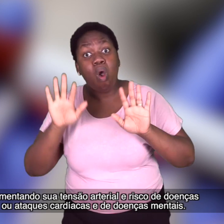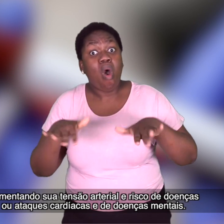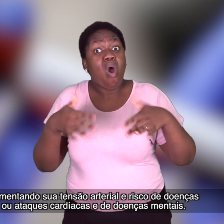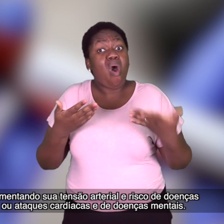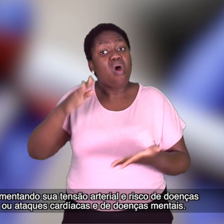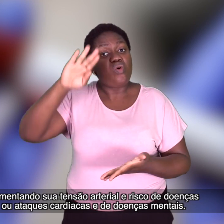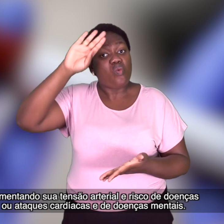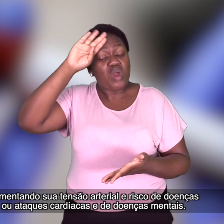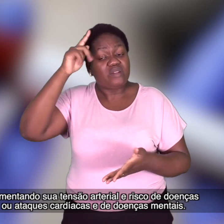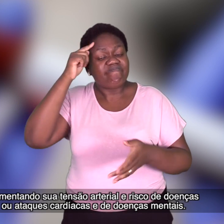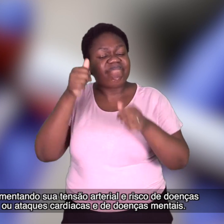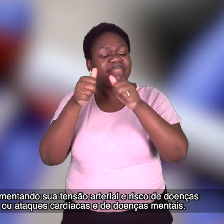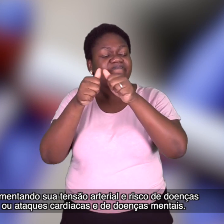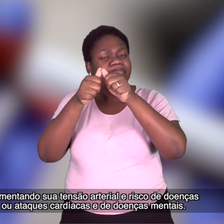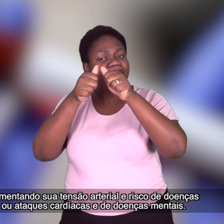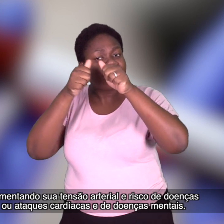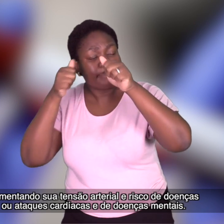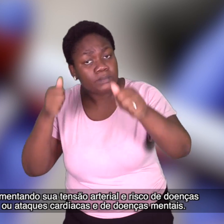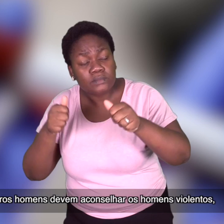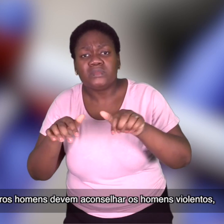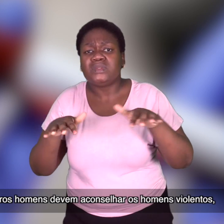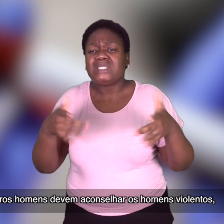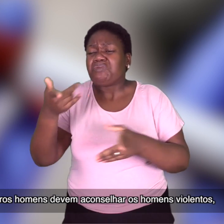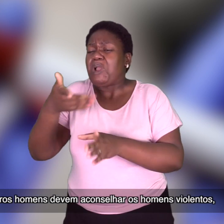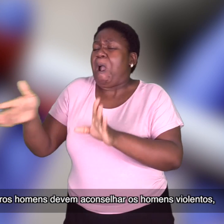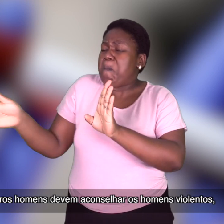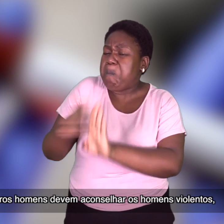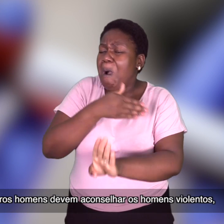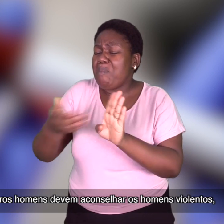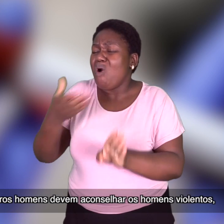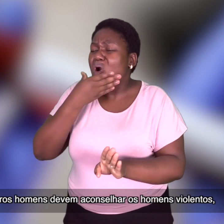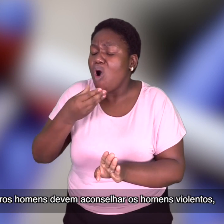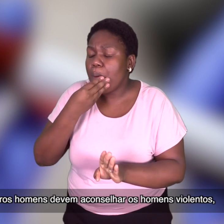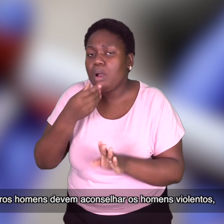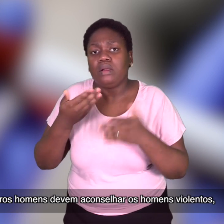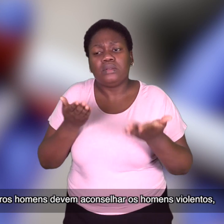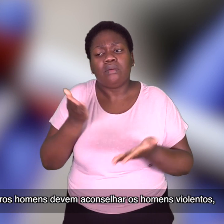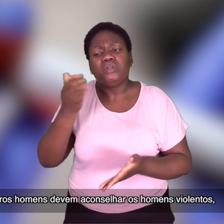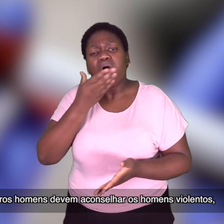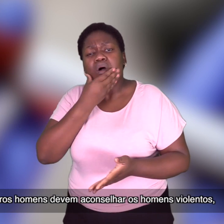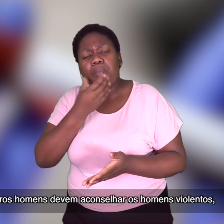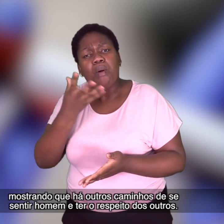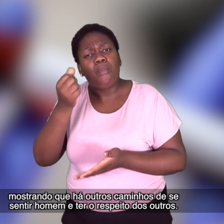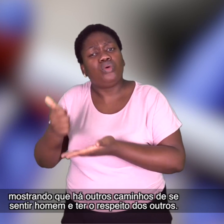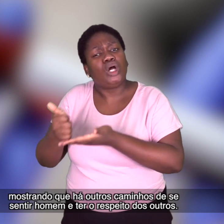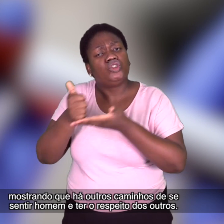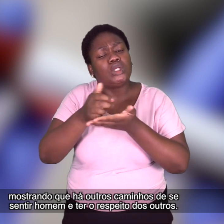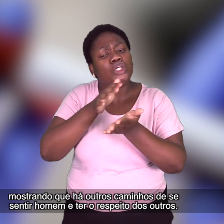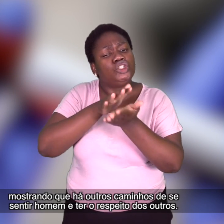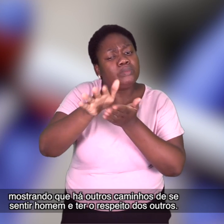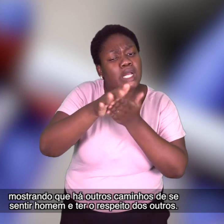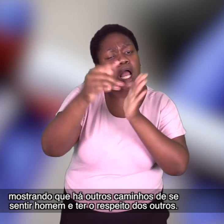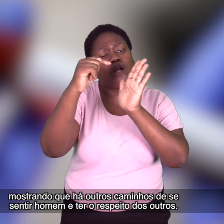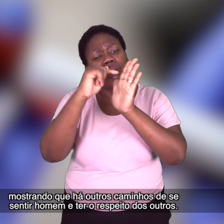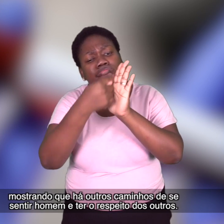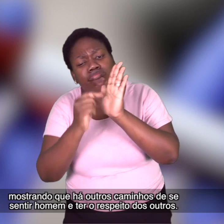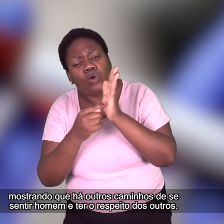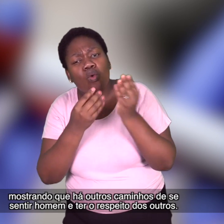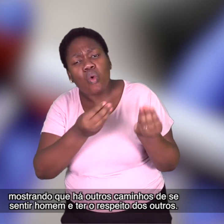e de doenças mentais. Os outros homens devem aconselhar os homens violentos, mostrando que há outros caminhos de se sentir homem